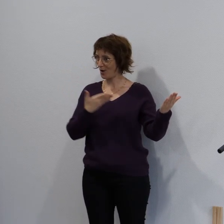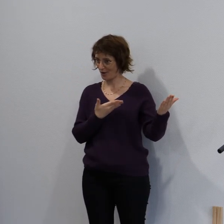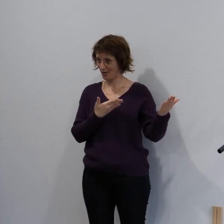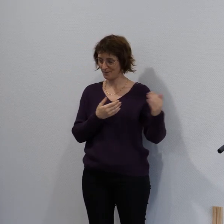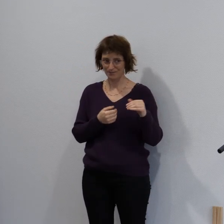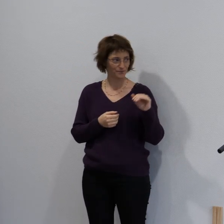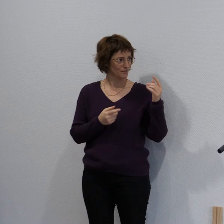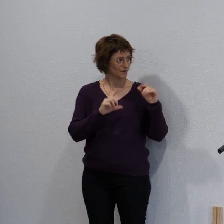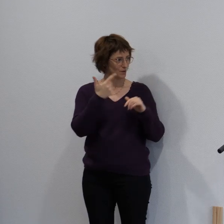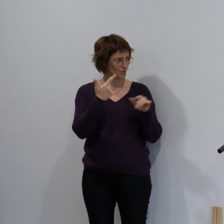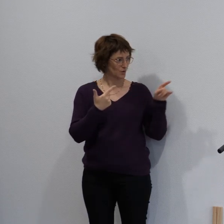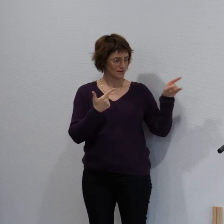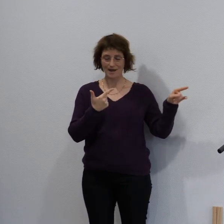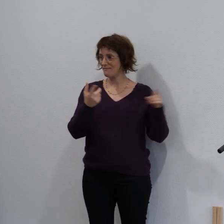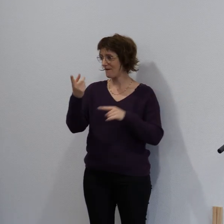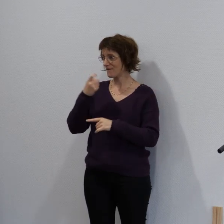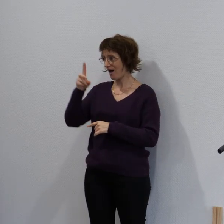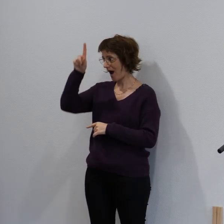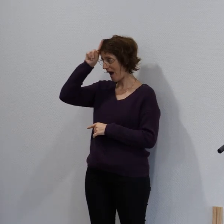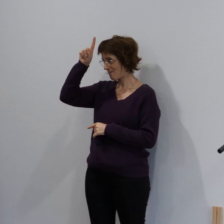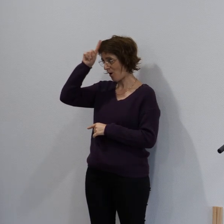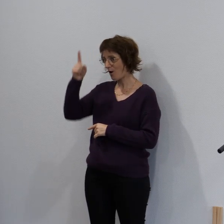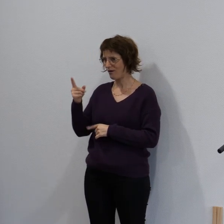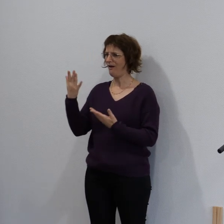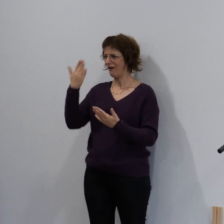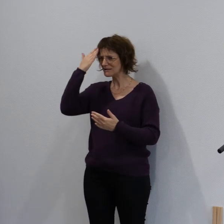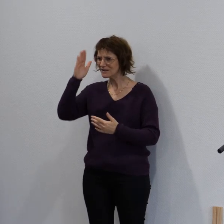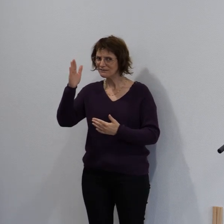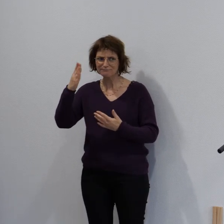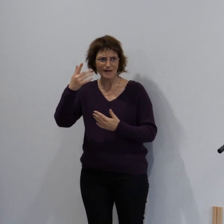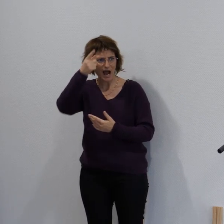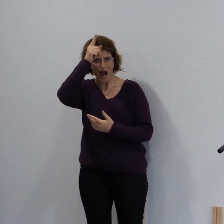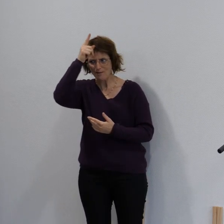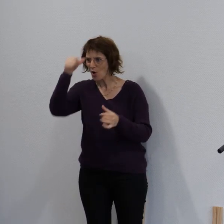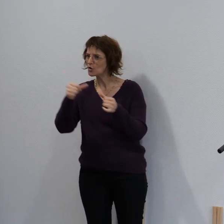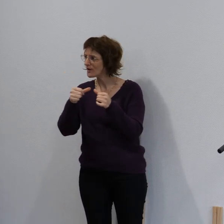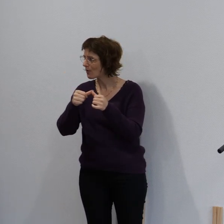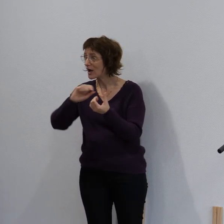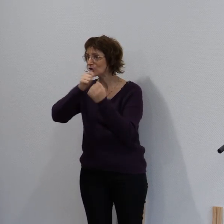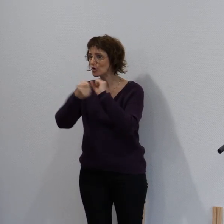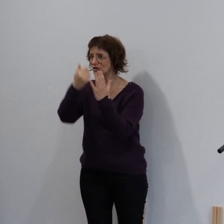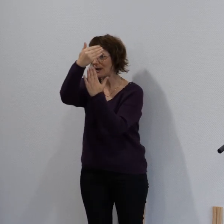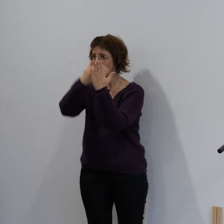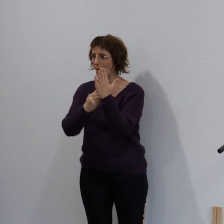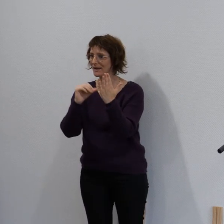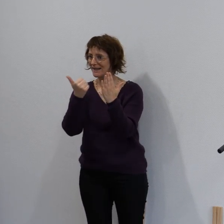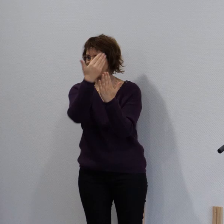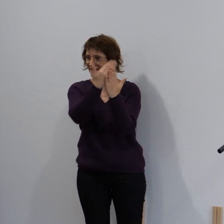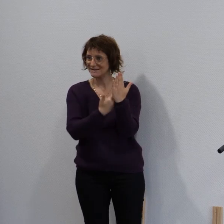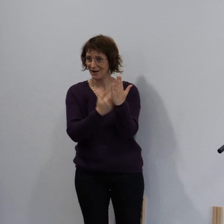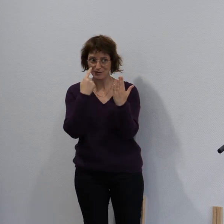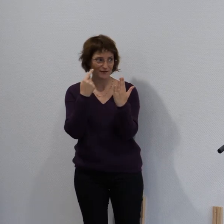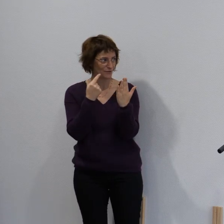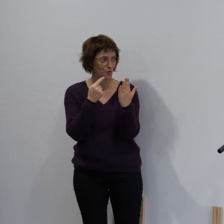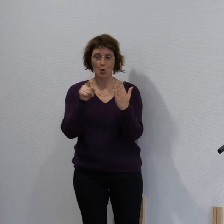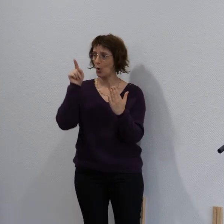Ça, c'est une version allemande. Alors, qu'est-ce qu'ils ont fait, les Allemands? Ils ont changé la couverture, vous avez vu? Ils ont